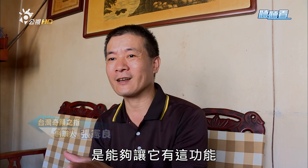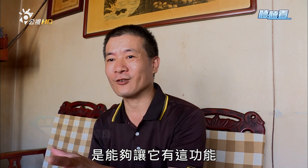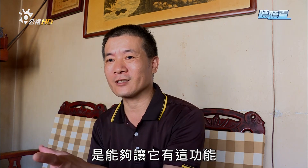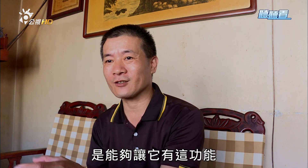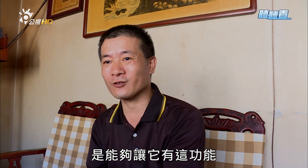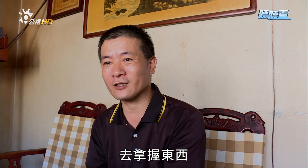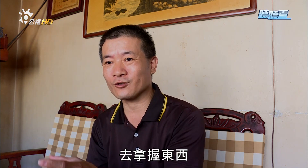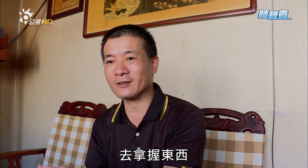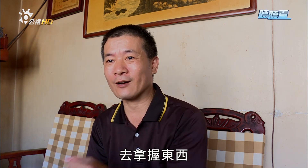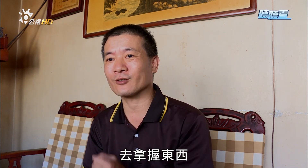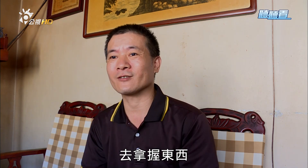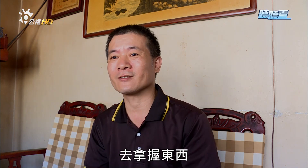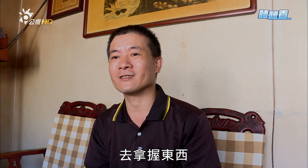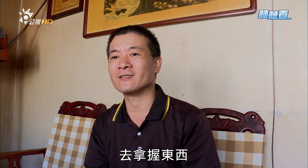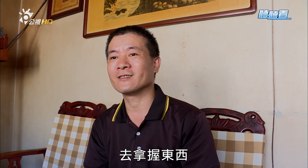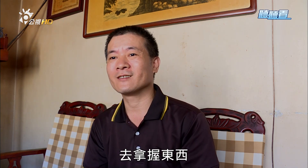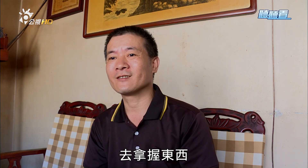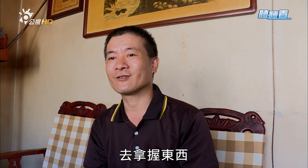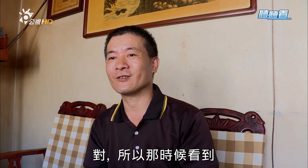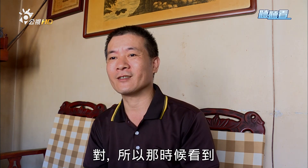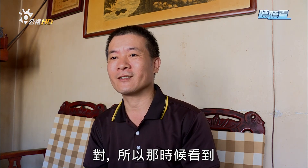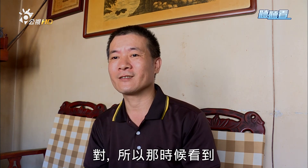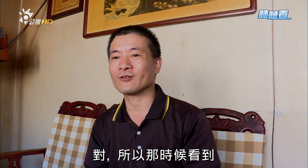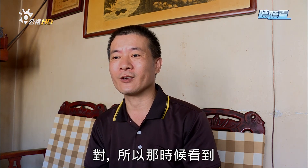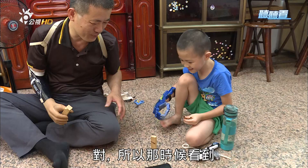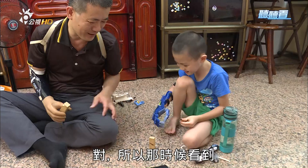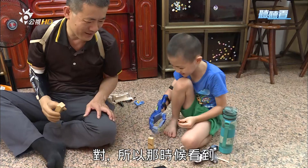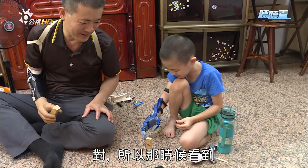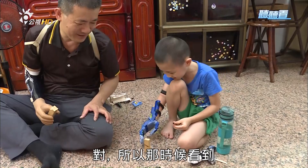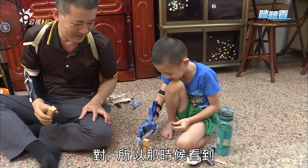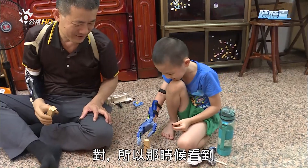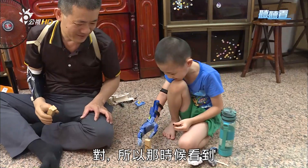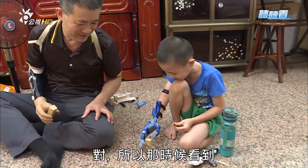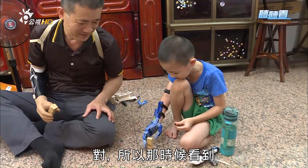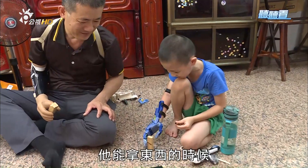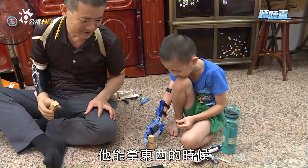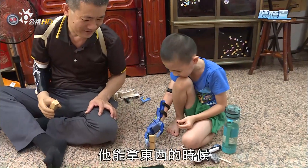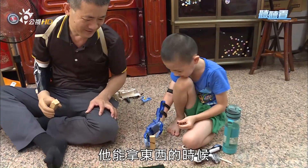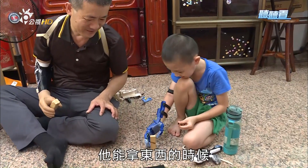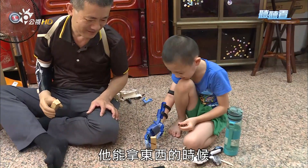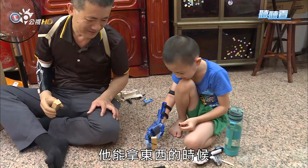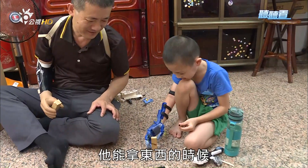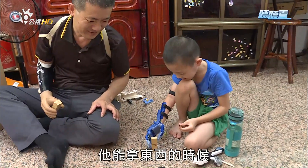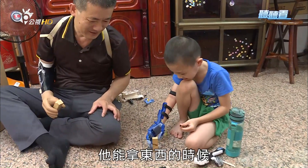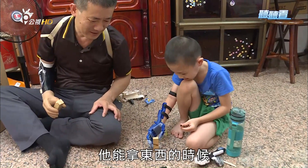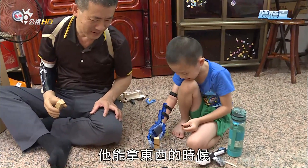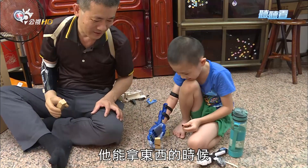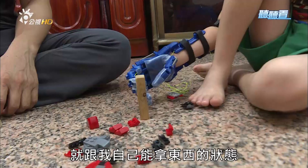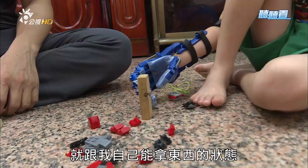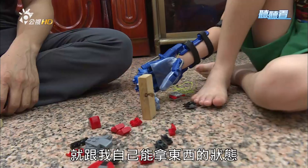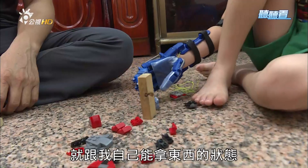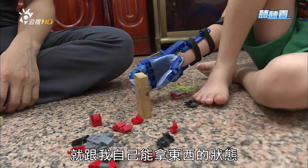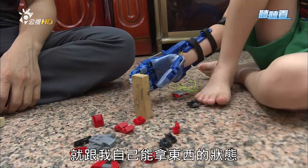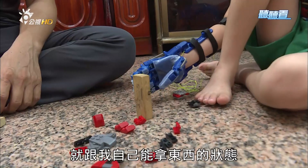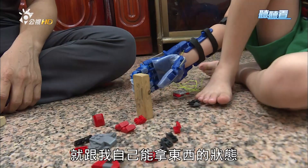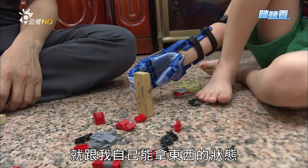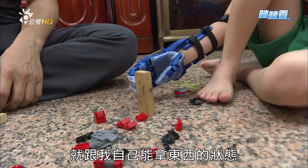有这个功能去拿我东西。对，所以那时候看到他能拿东西的时候，就跟我自己能拿东